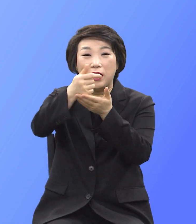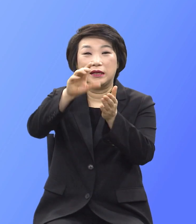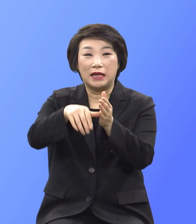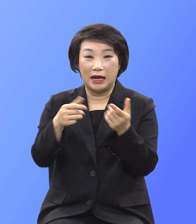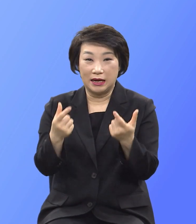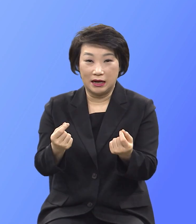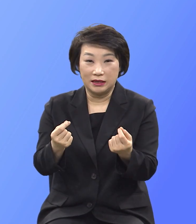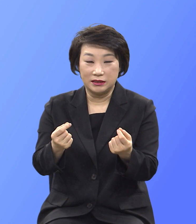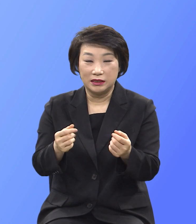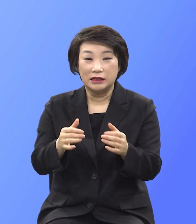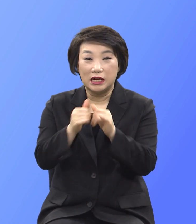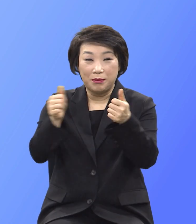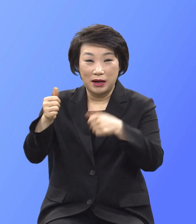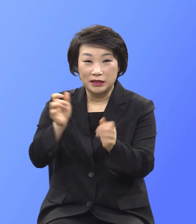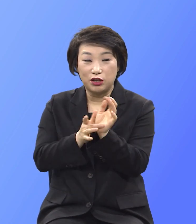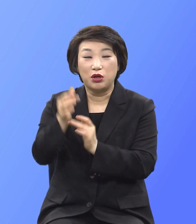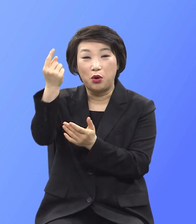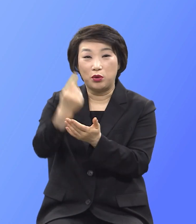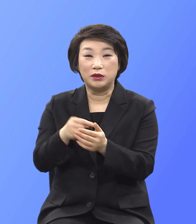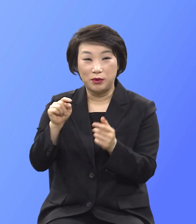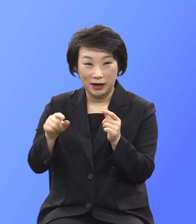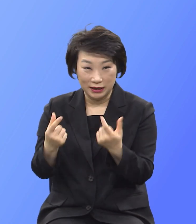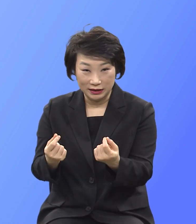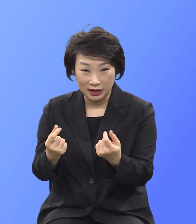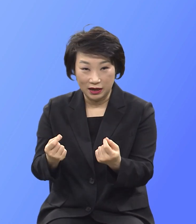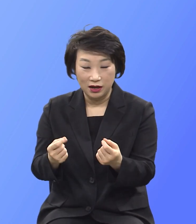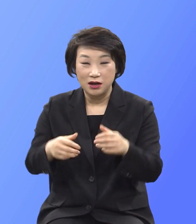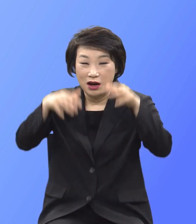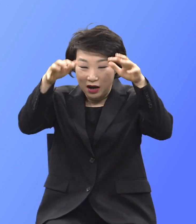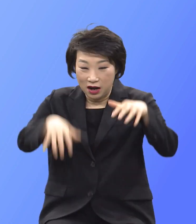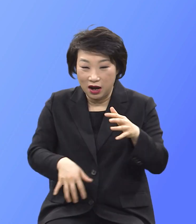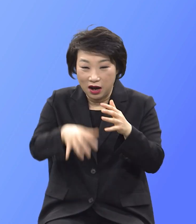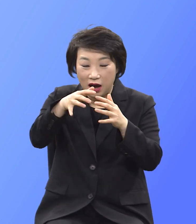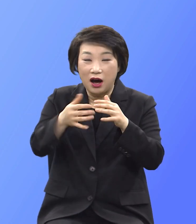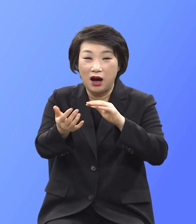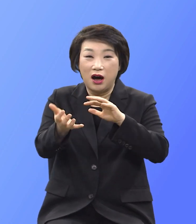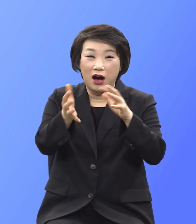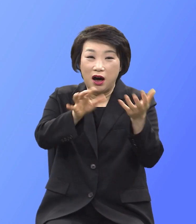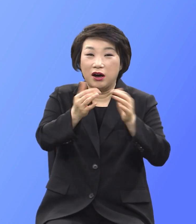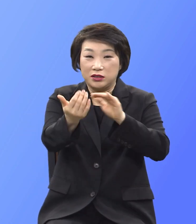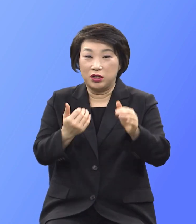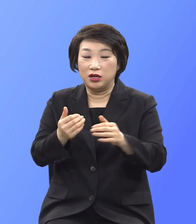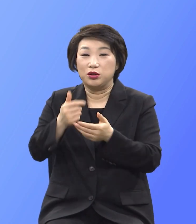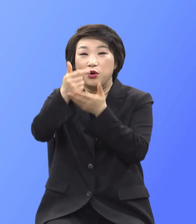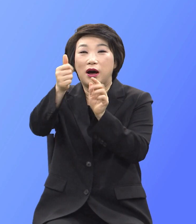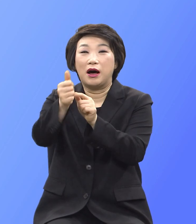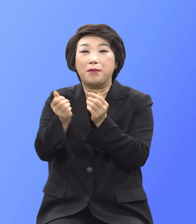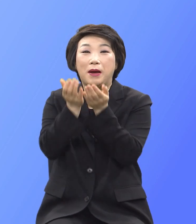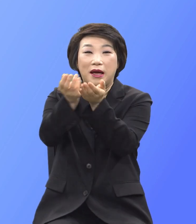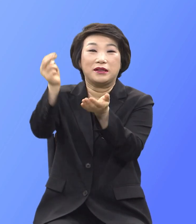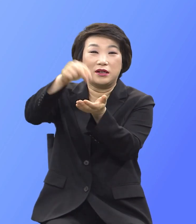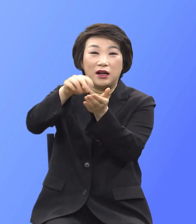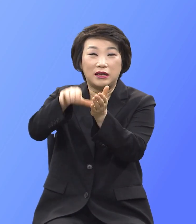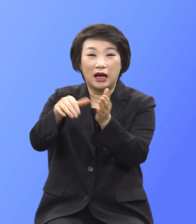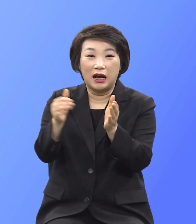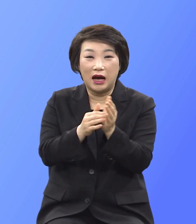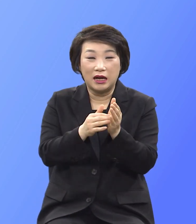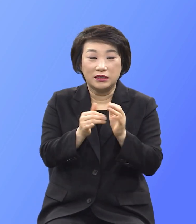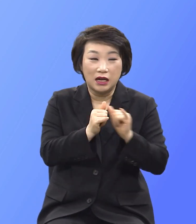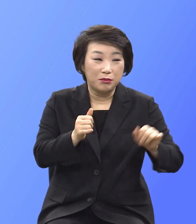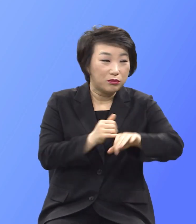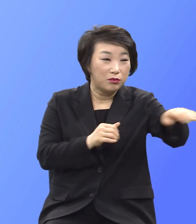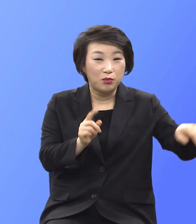때와 같이 인자의 임함도 그러하리라. 홍수 전에 노아가 방주에 들어가던 날까지 사람들이